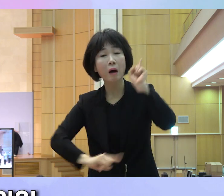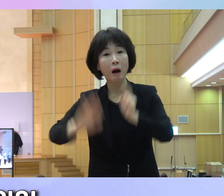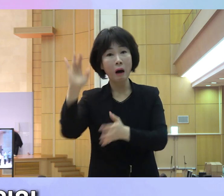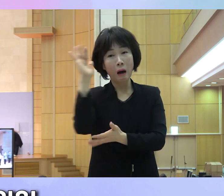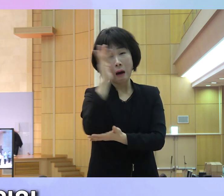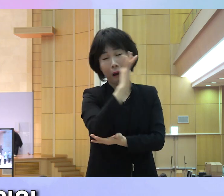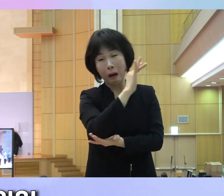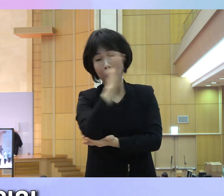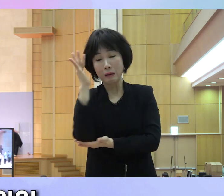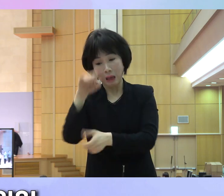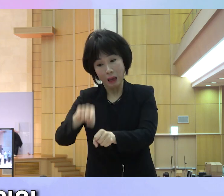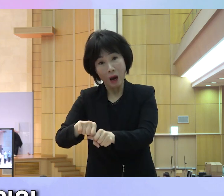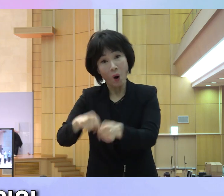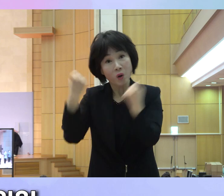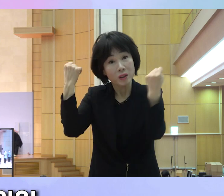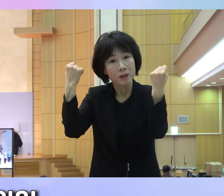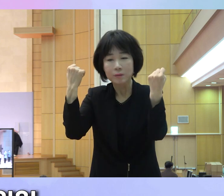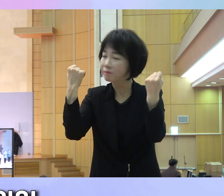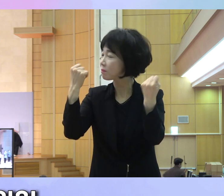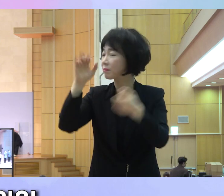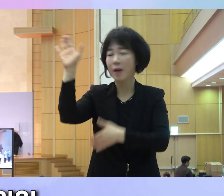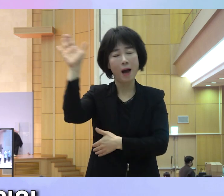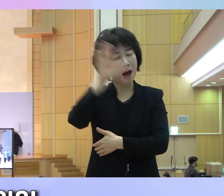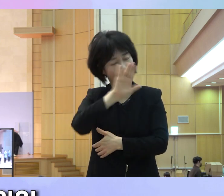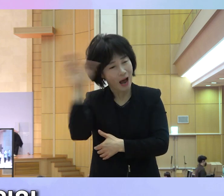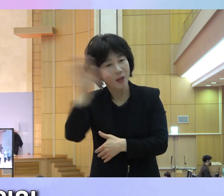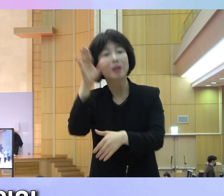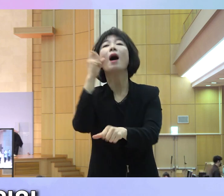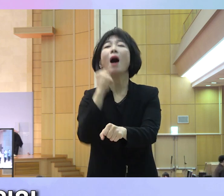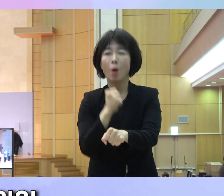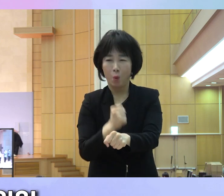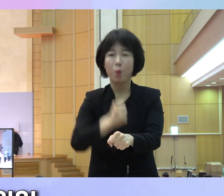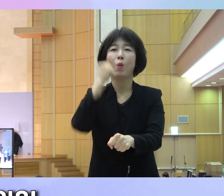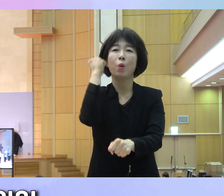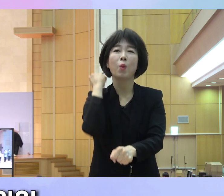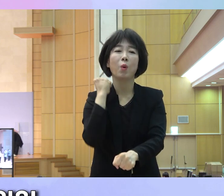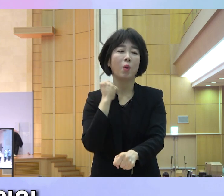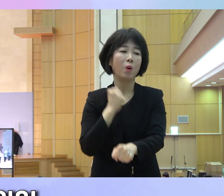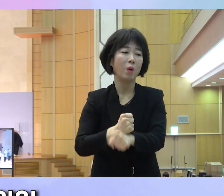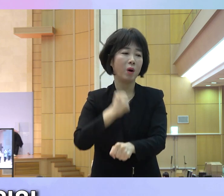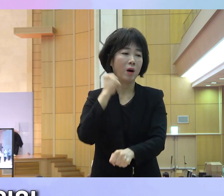상한 갈대 꺾지 않으시는